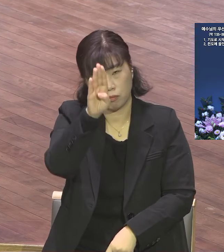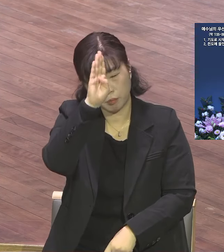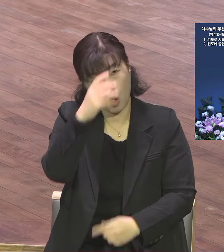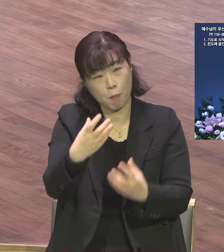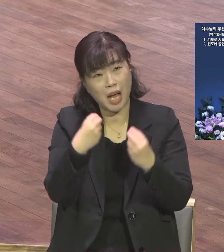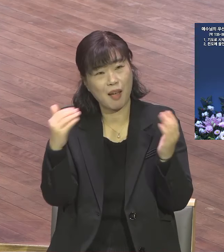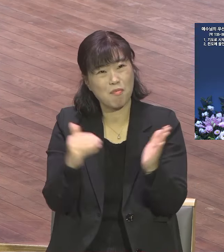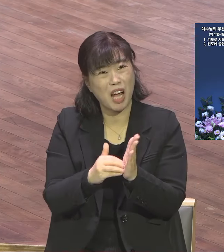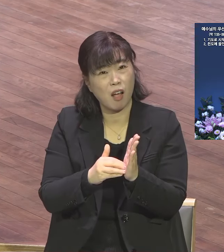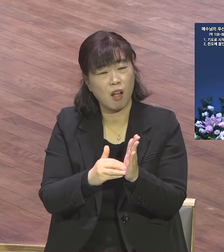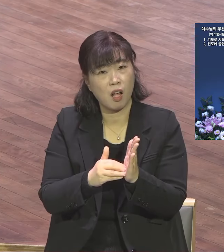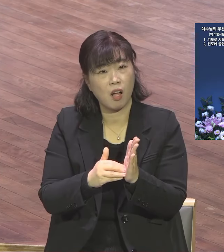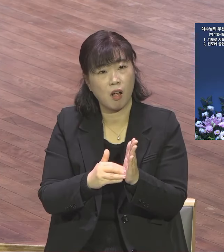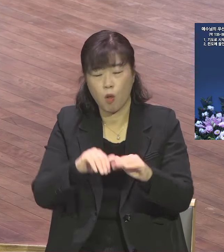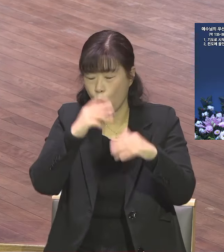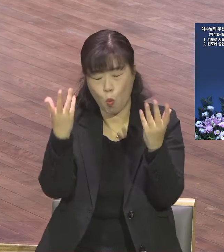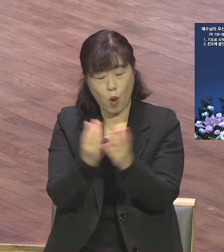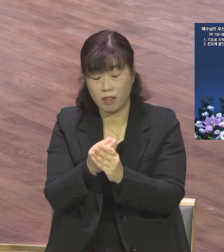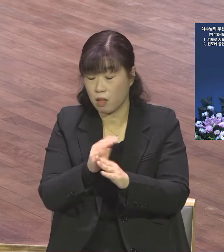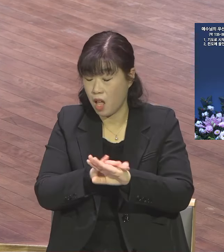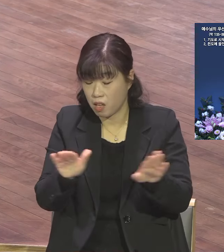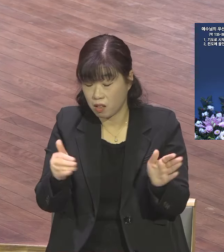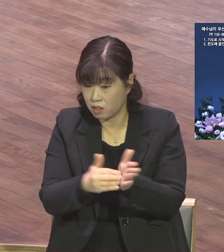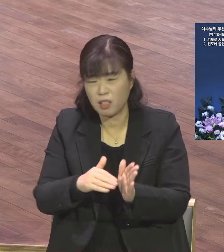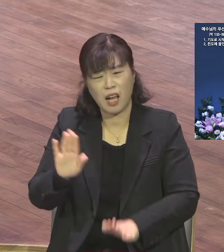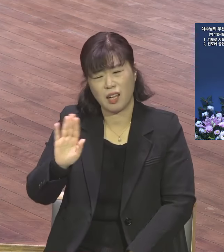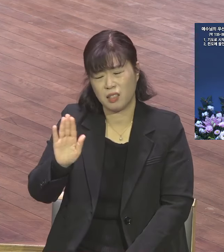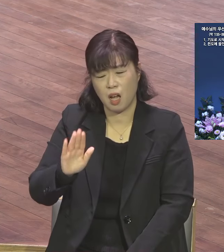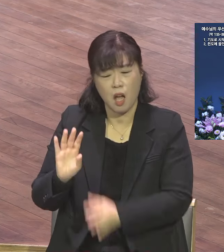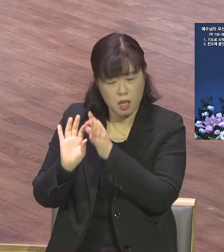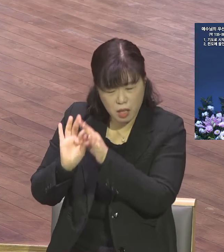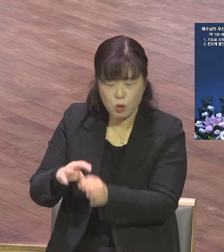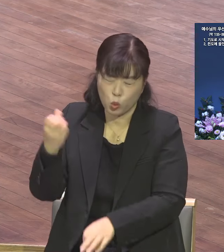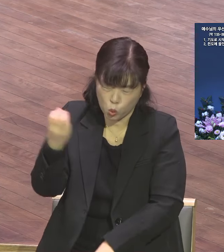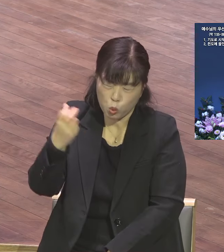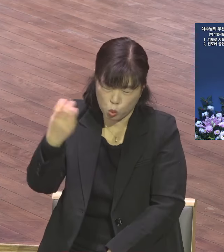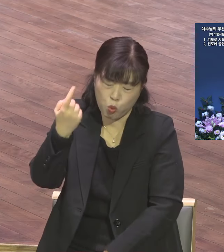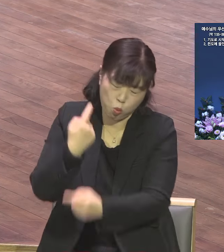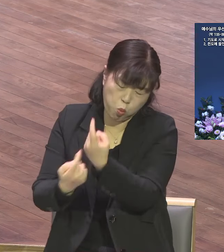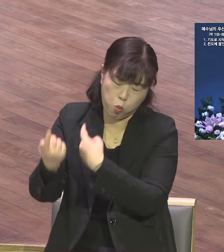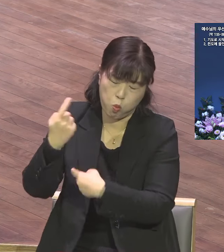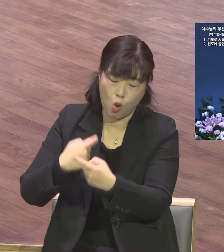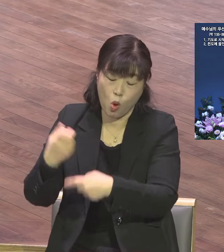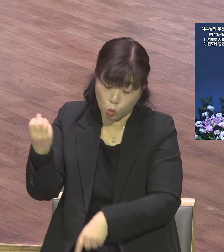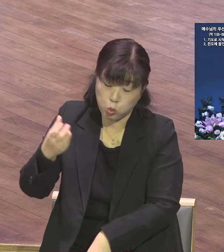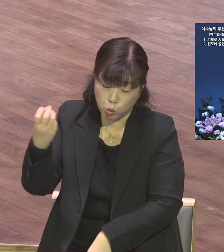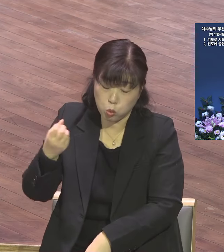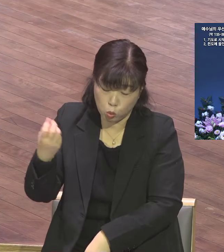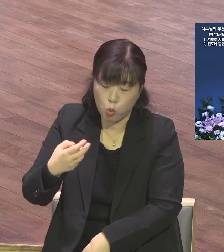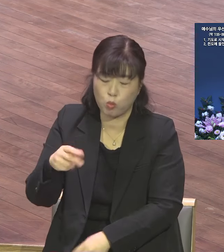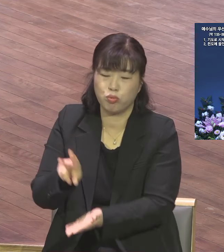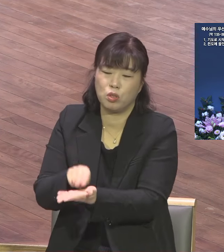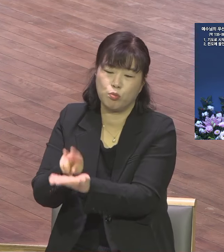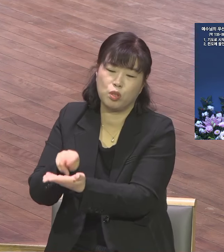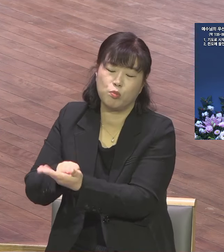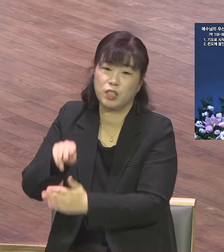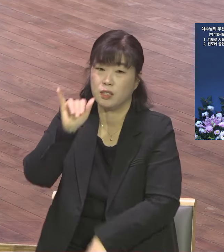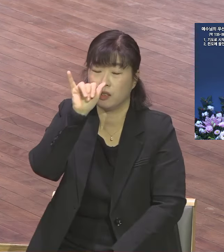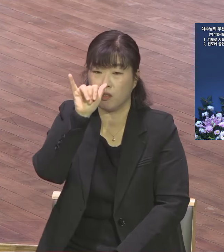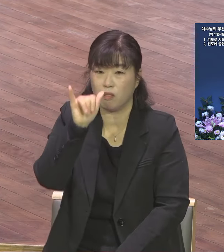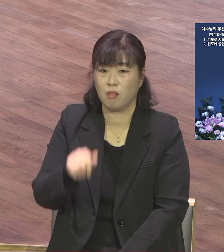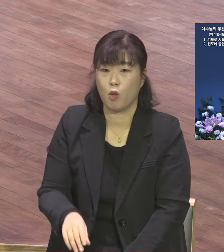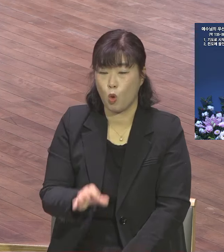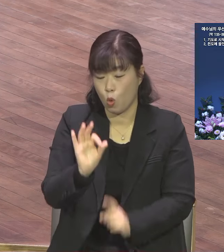뭐요? 눈에 보이는 것 질병, 요즘 말하면 돈,